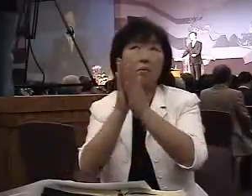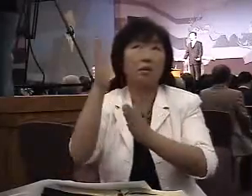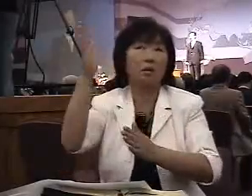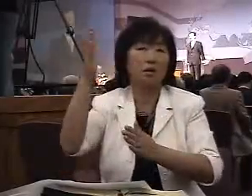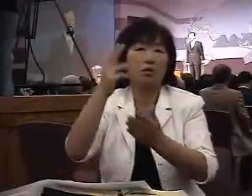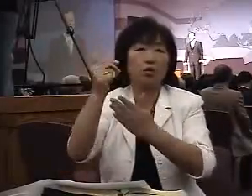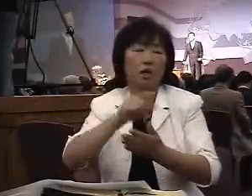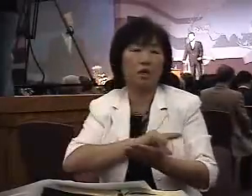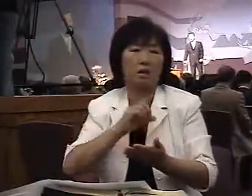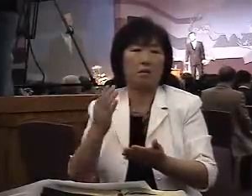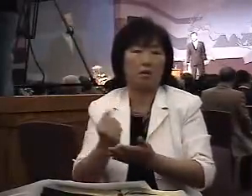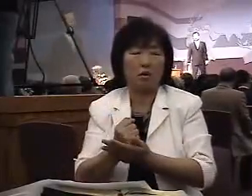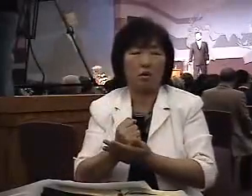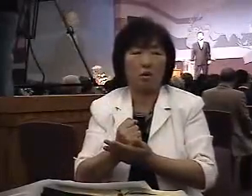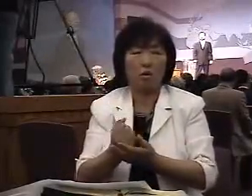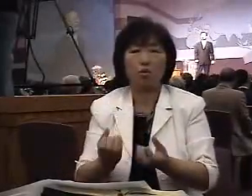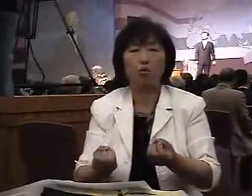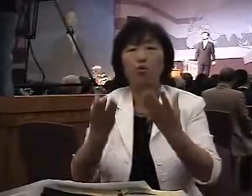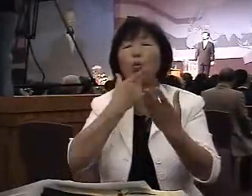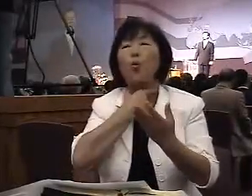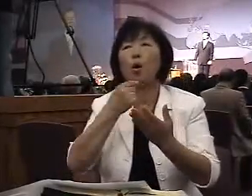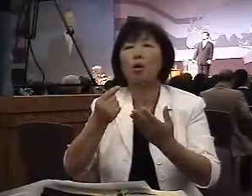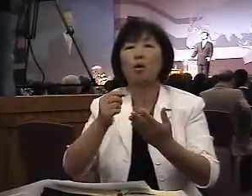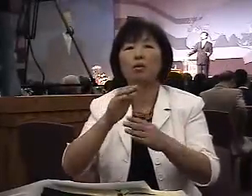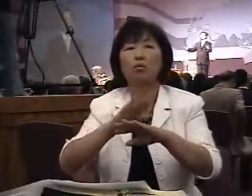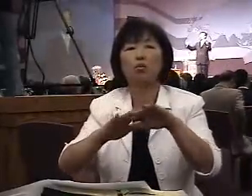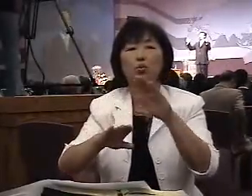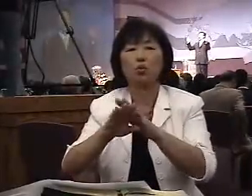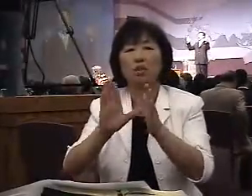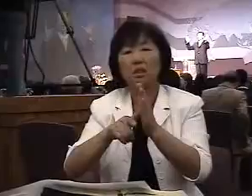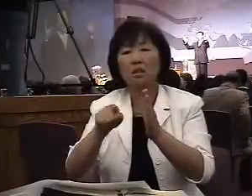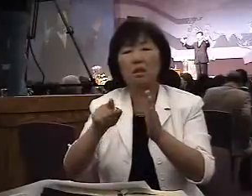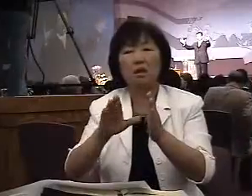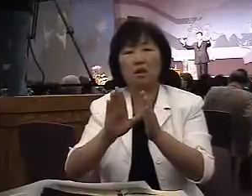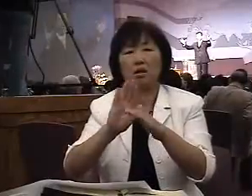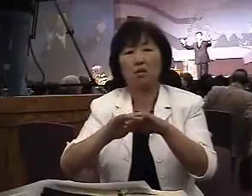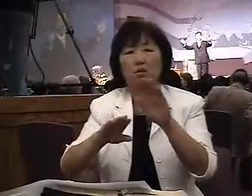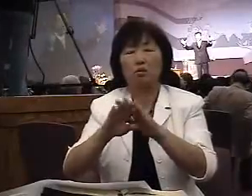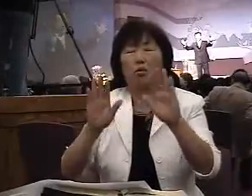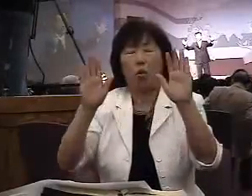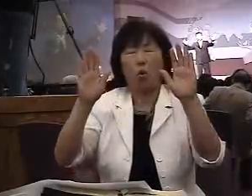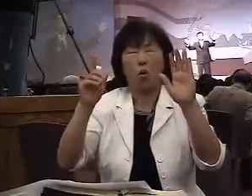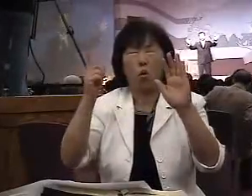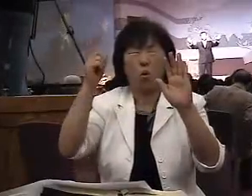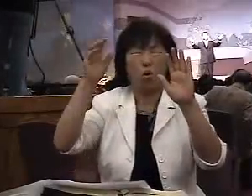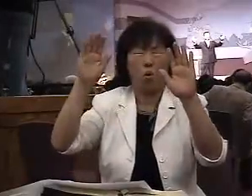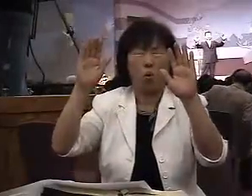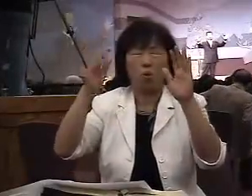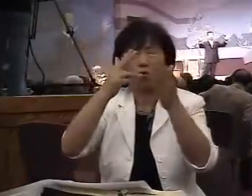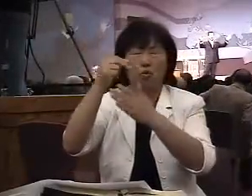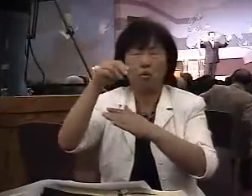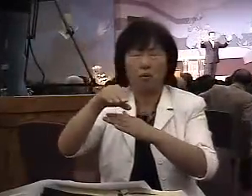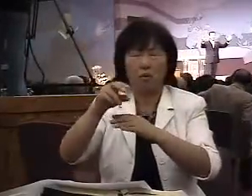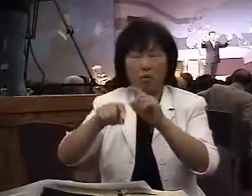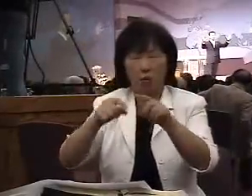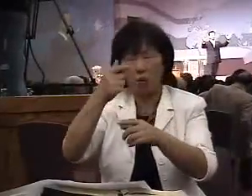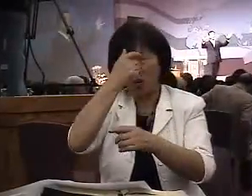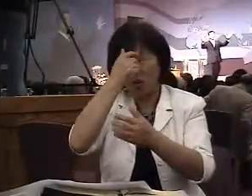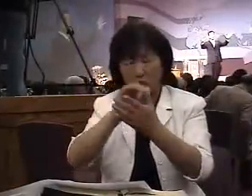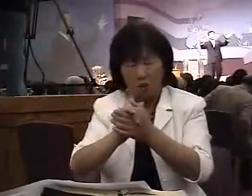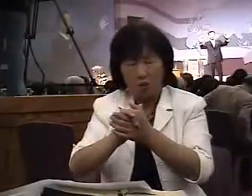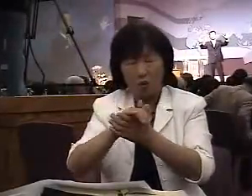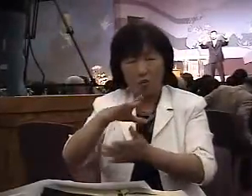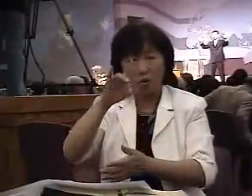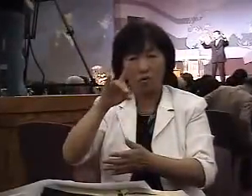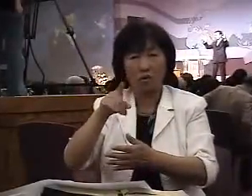이름으로 축원합니다. 이때에 두 손을 높이 들고 주님 앞에 나와 기도하며 주님, 먼저 그의 나라와 의를